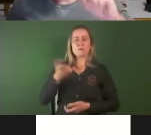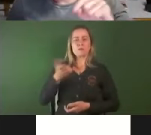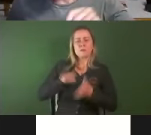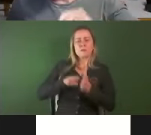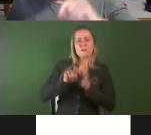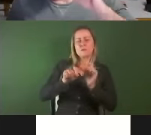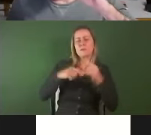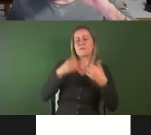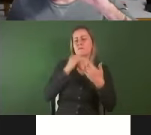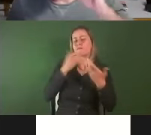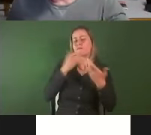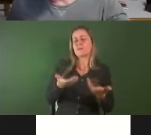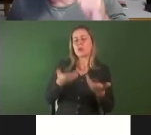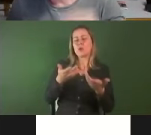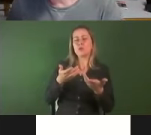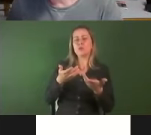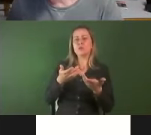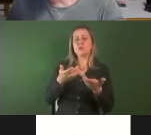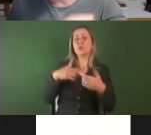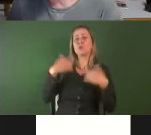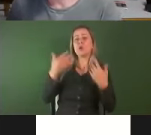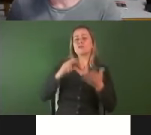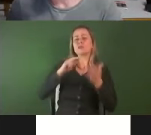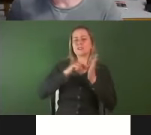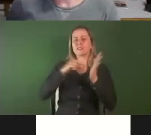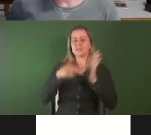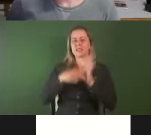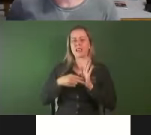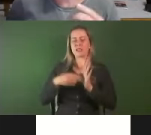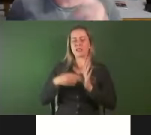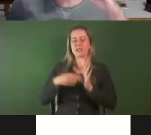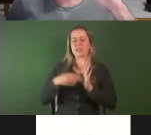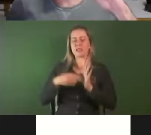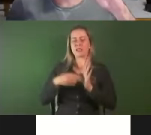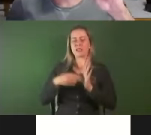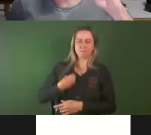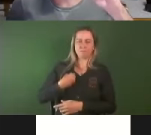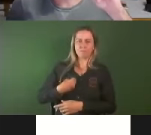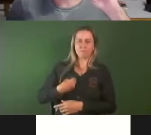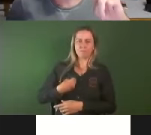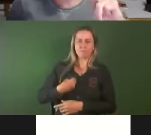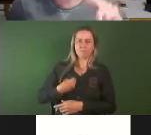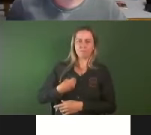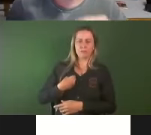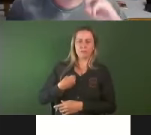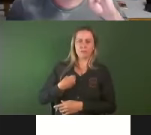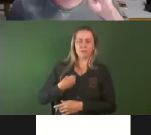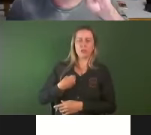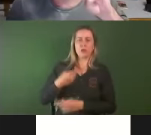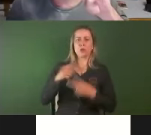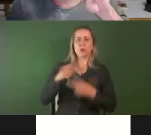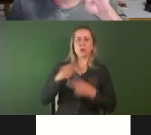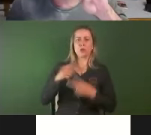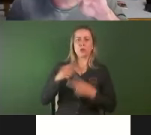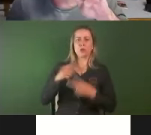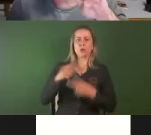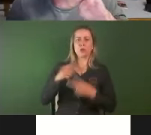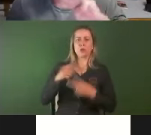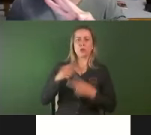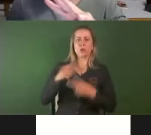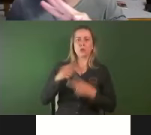que qual é o sentido da vida, né? Todos eles, tanto o Takuma quanto o Daido, eles são muito influenciados